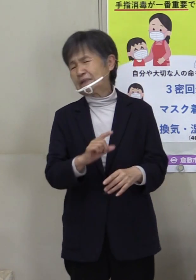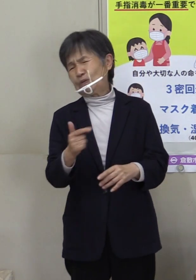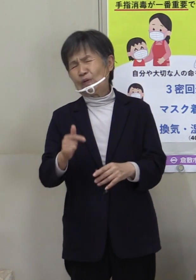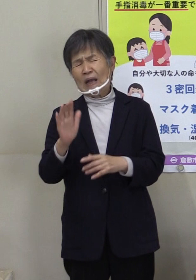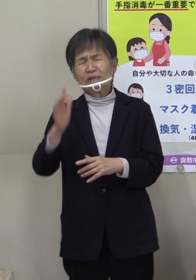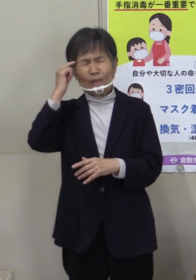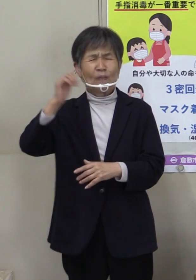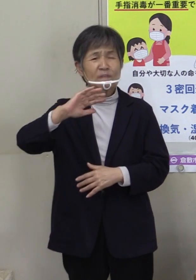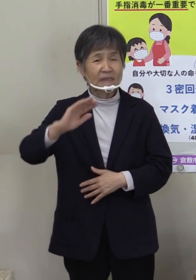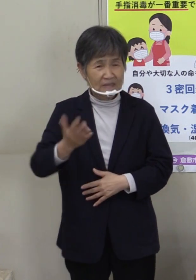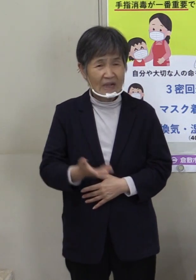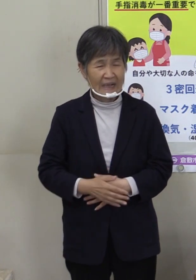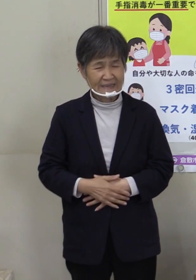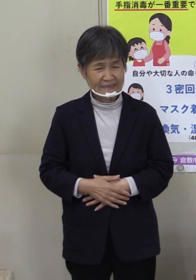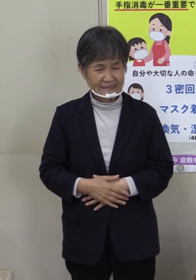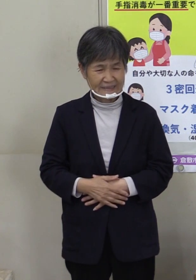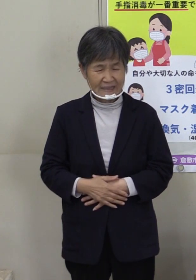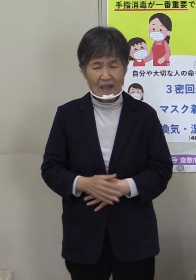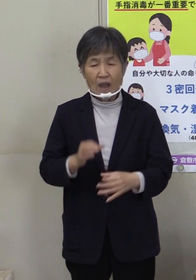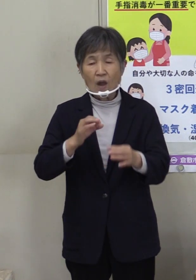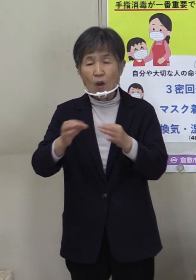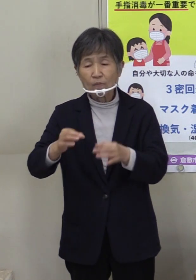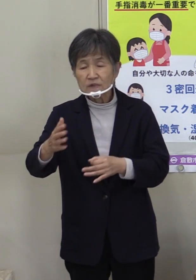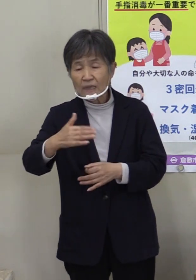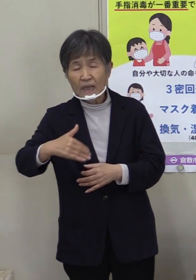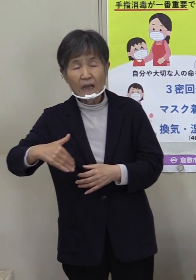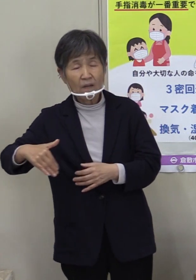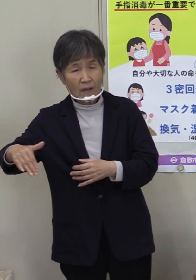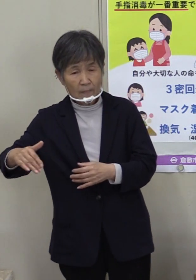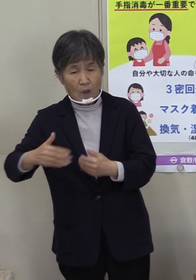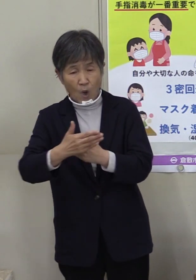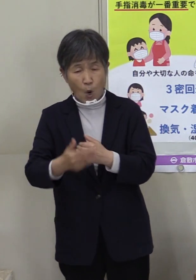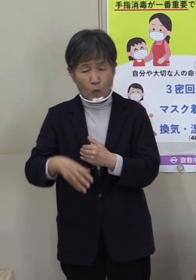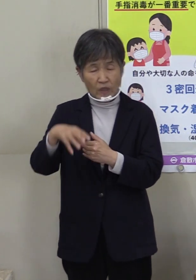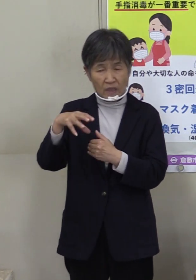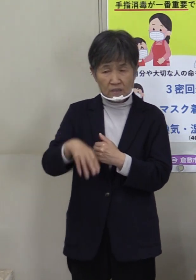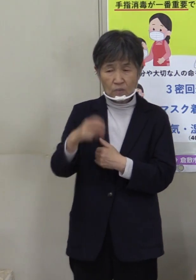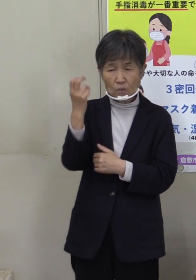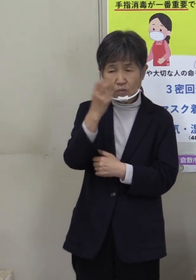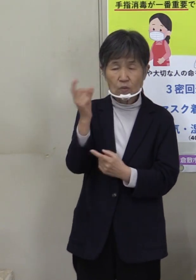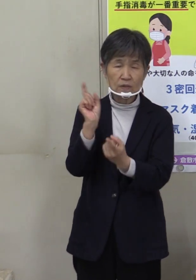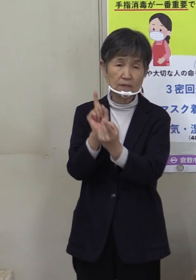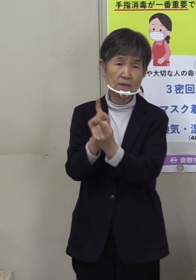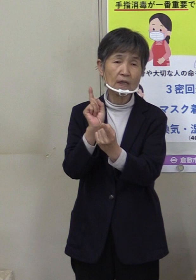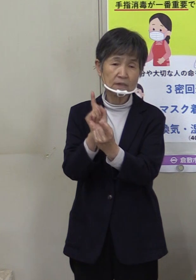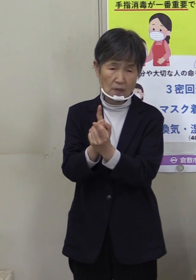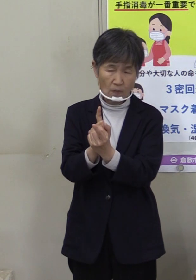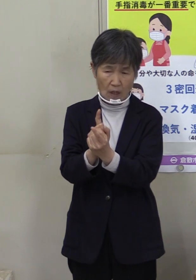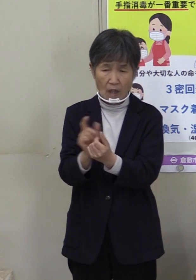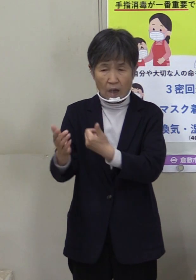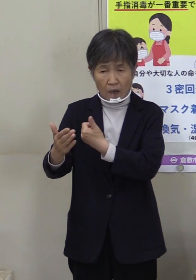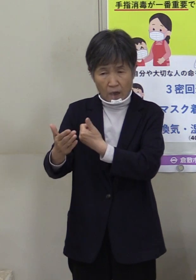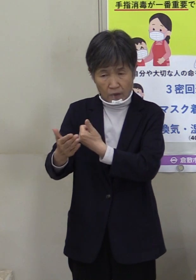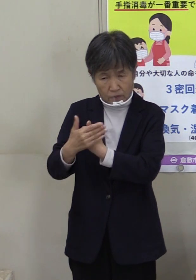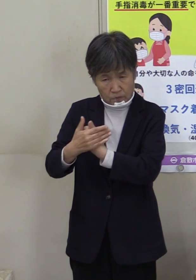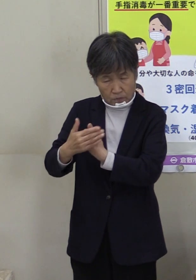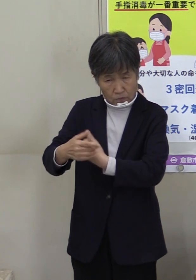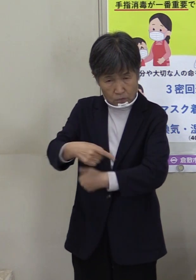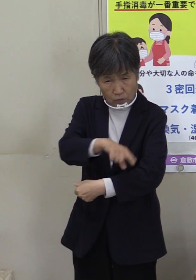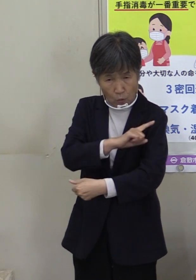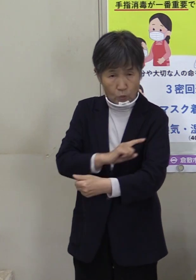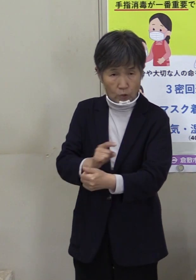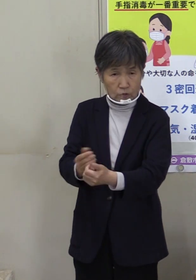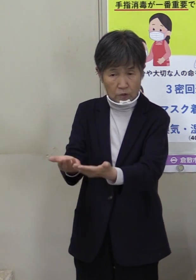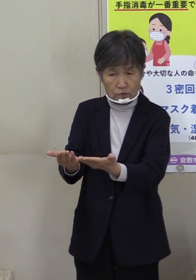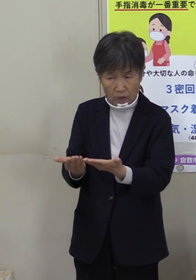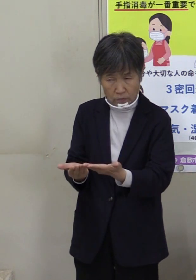ますけども、まあ、お店の側も保健所の調査に関しまして協力をしていただけるという